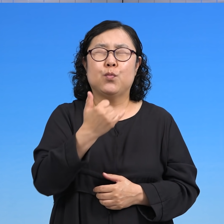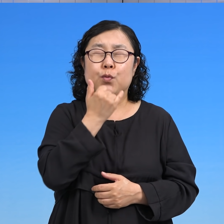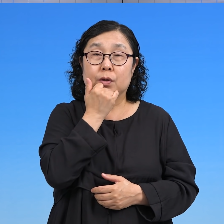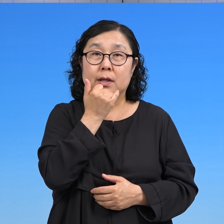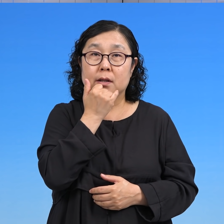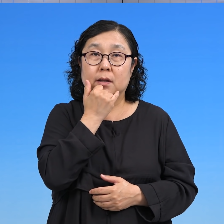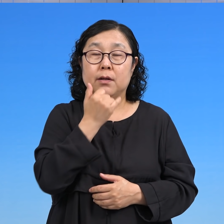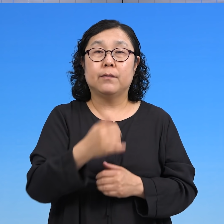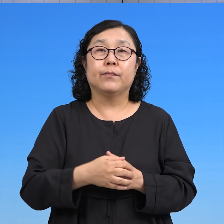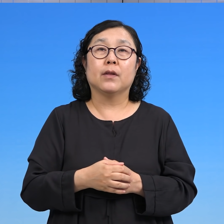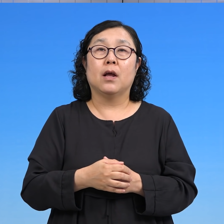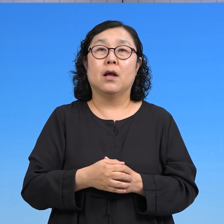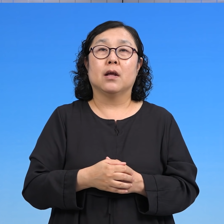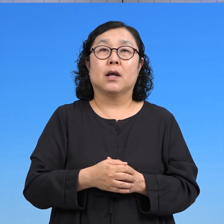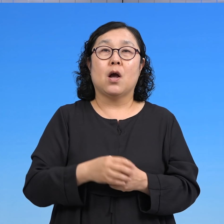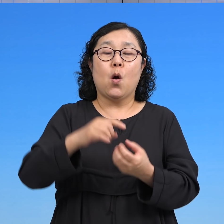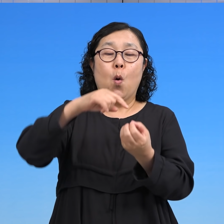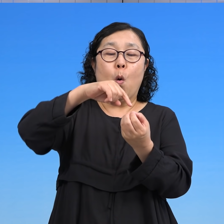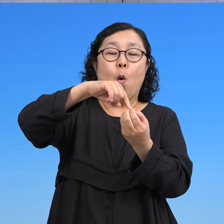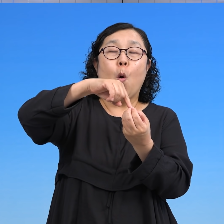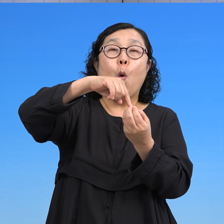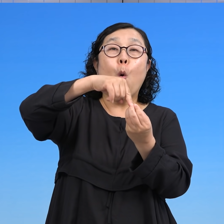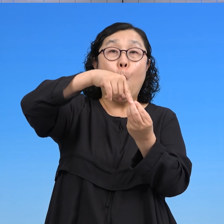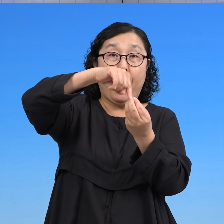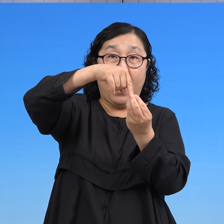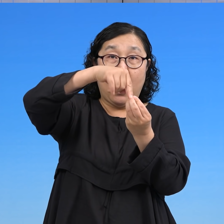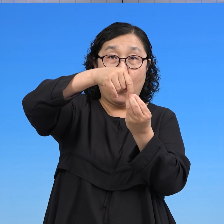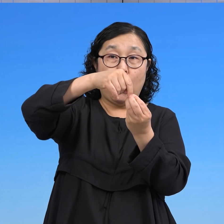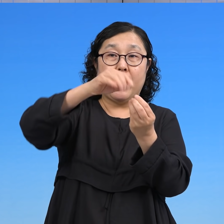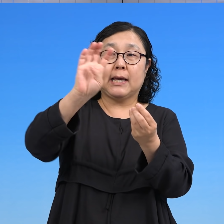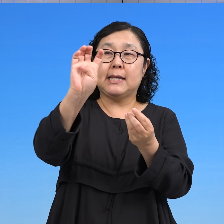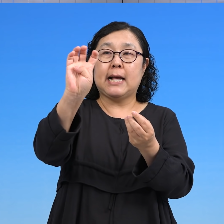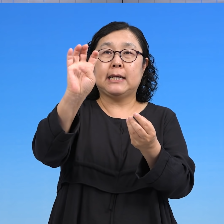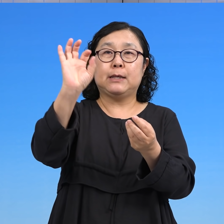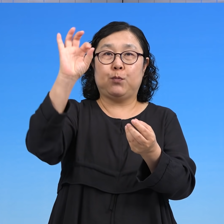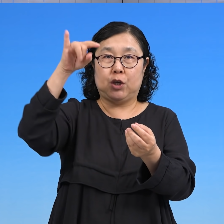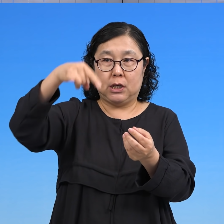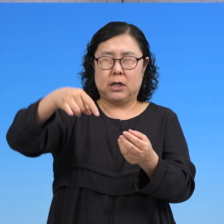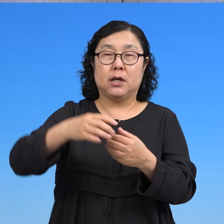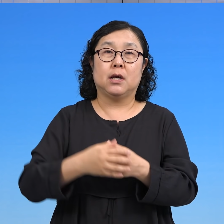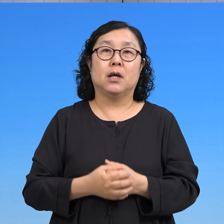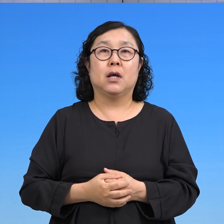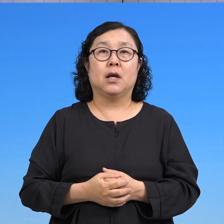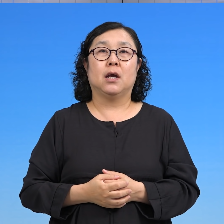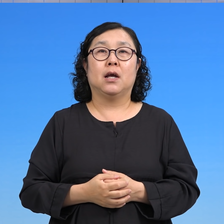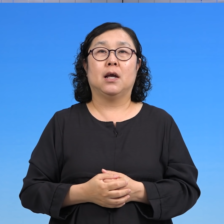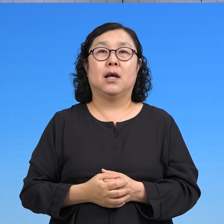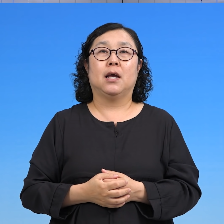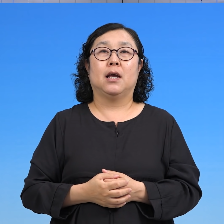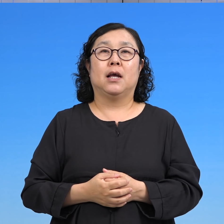정말 웃기는 게요, 펌킨, 호박, 이게 40이고요.